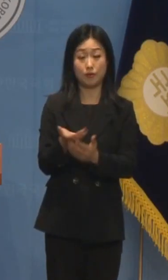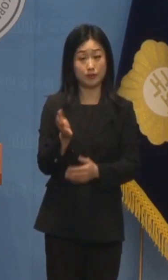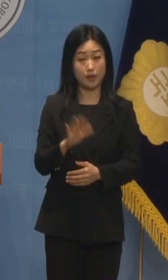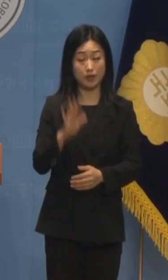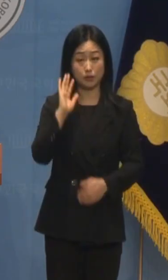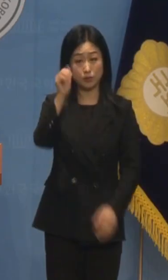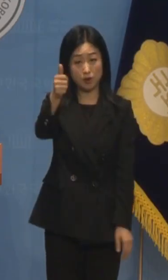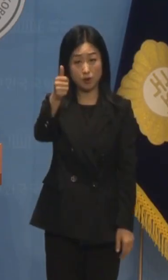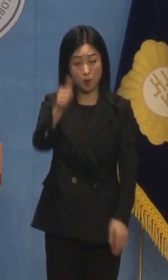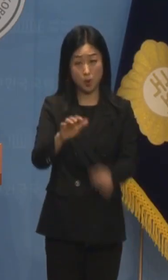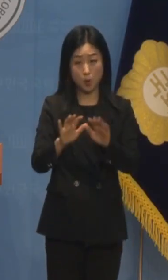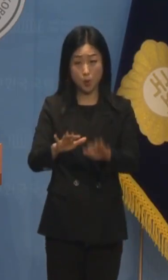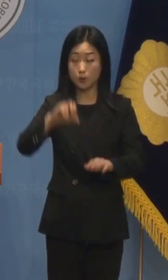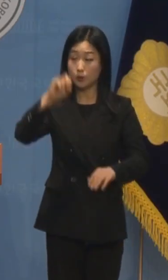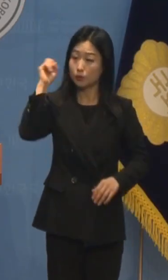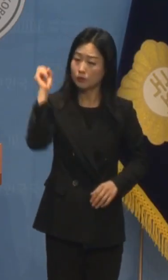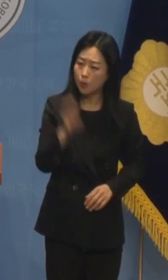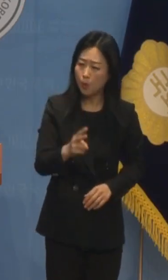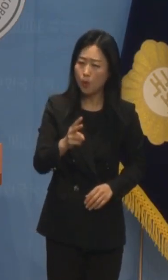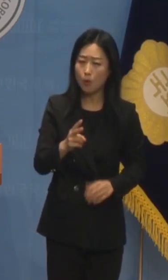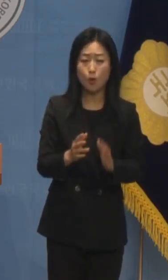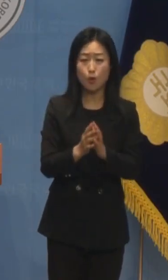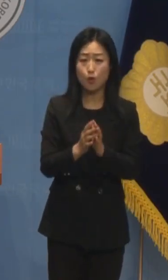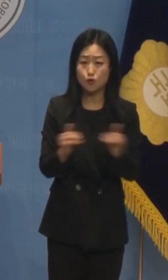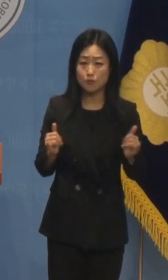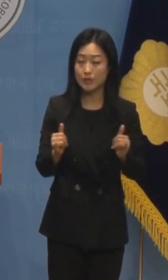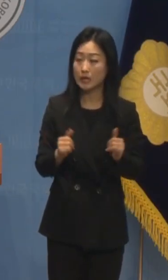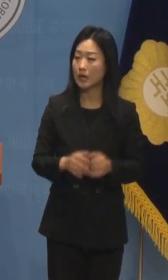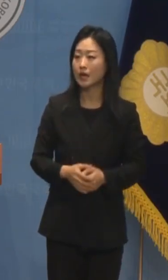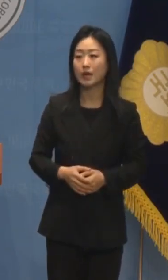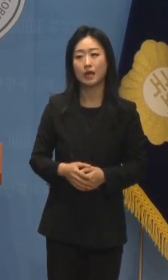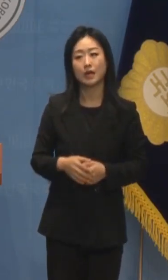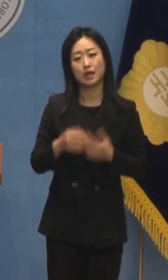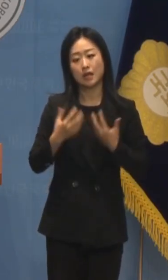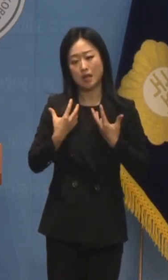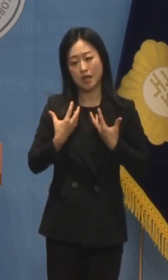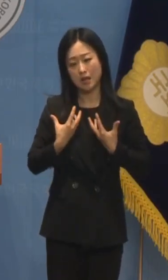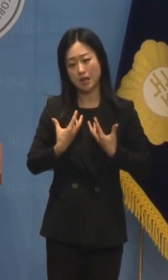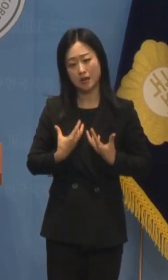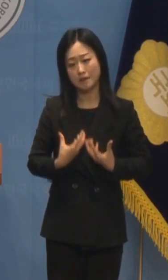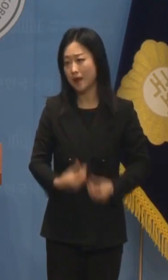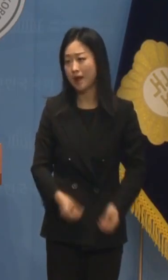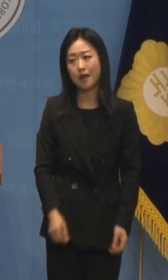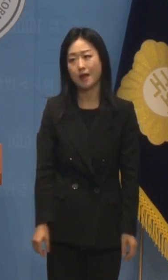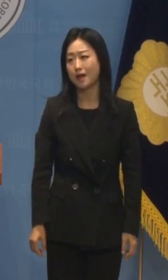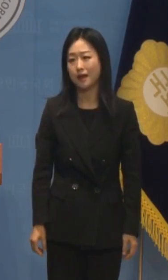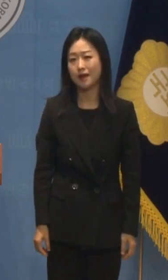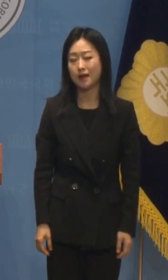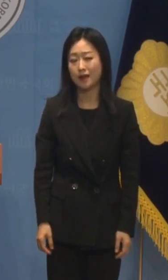대통령은 오늘 다시 한번 국민의 절망의 쐐기를 받고 죄를 뿌렸습니다.